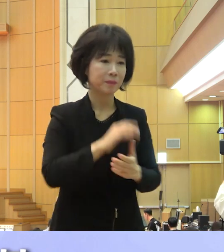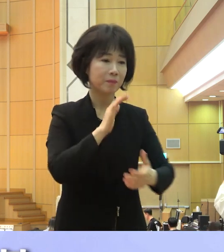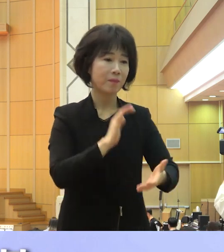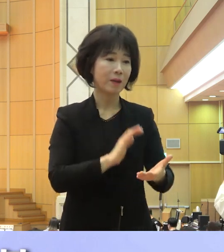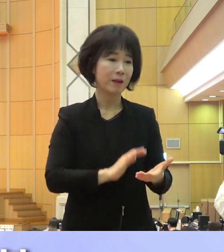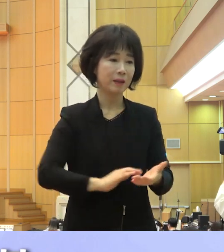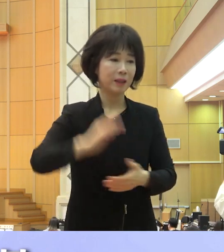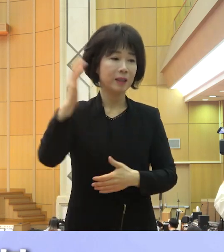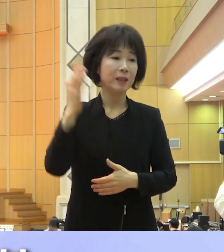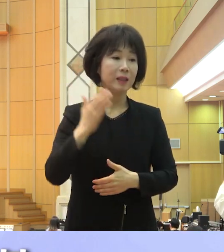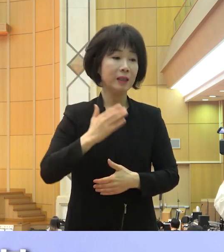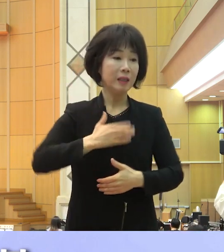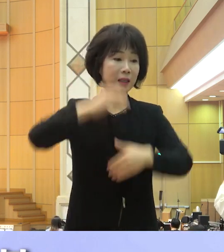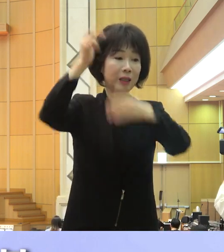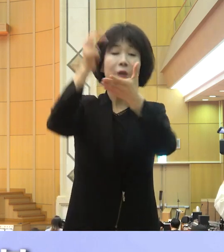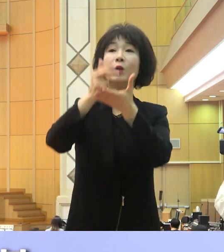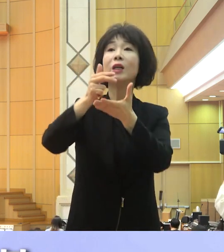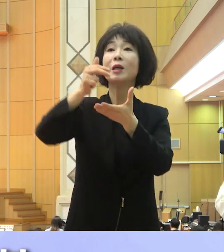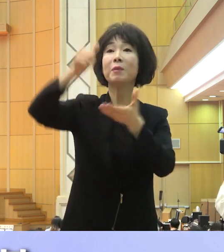나는